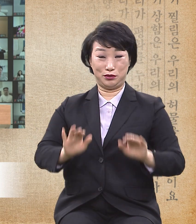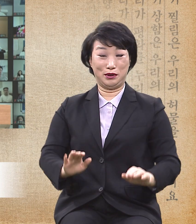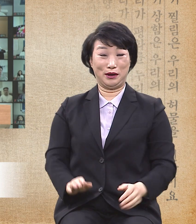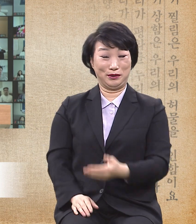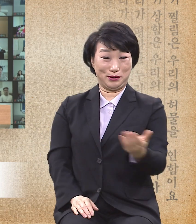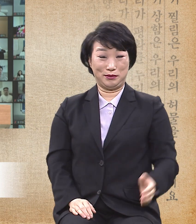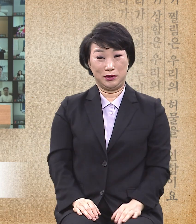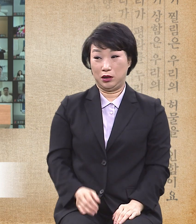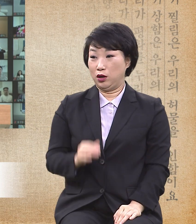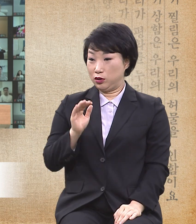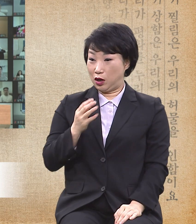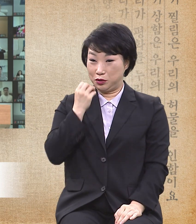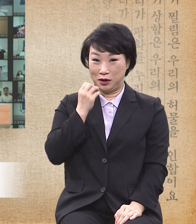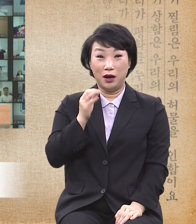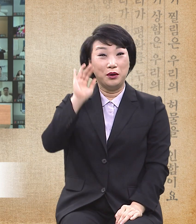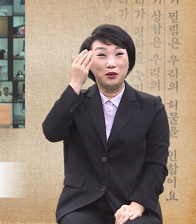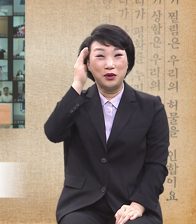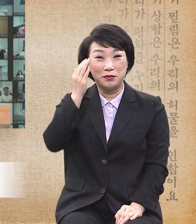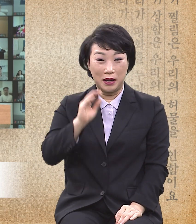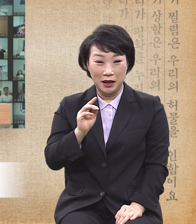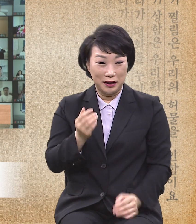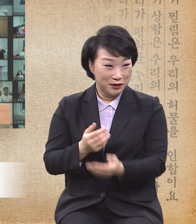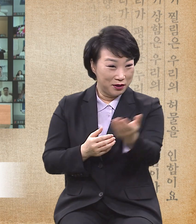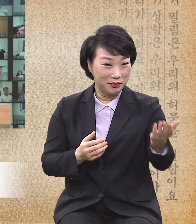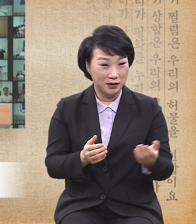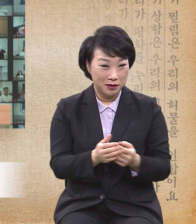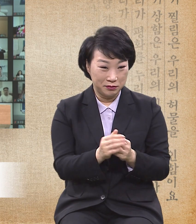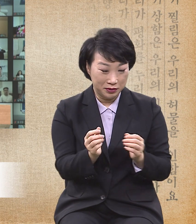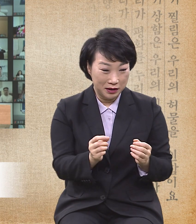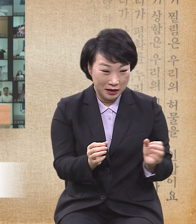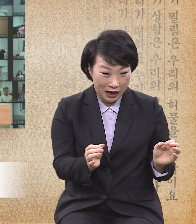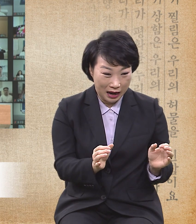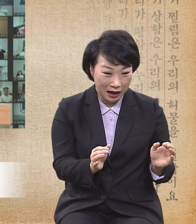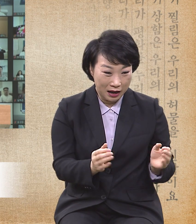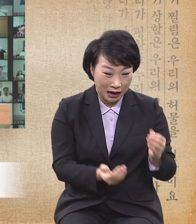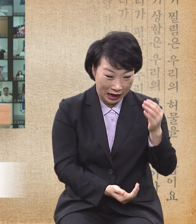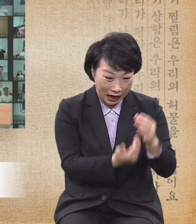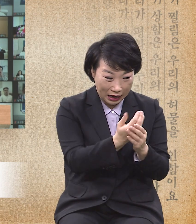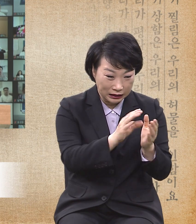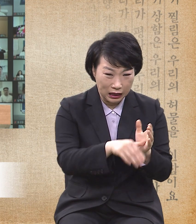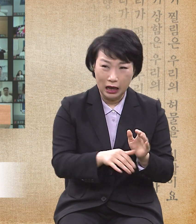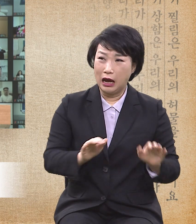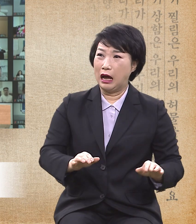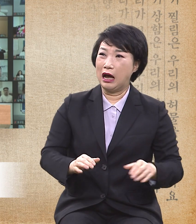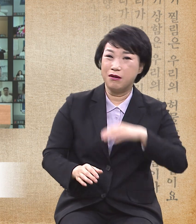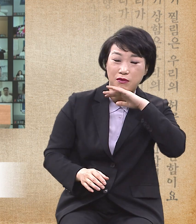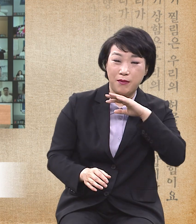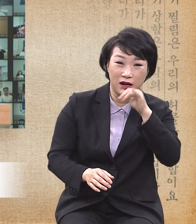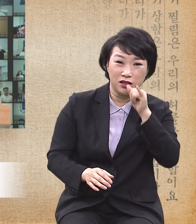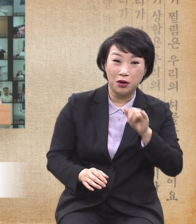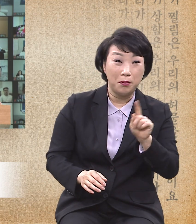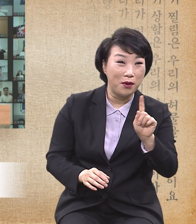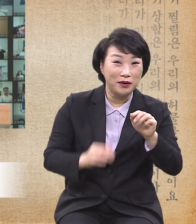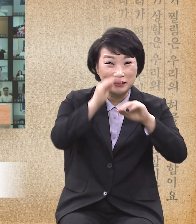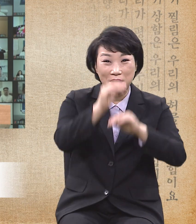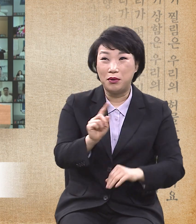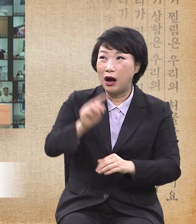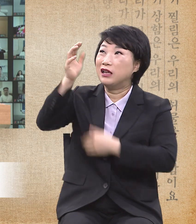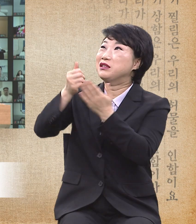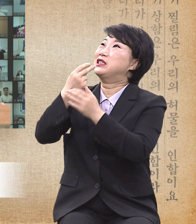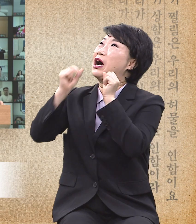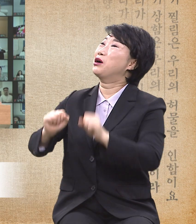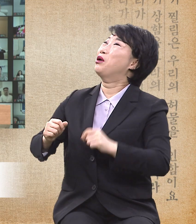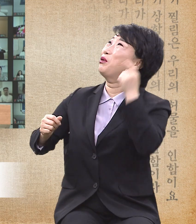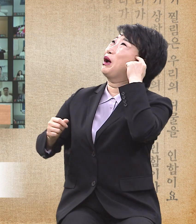오늘날 사람들은 조금만 무슨 일이 생기면 뭐라고 얘기하느냐? 하나님이 살아계시면 그럴 수가